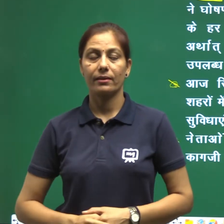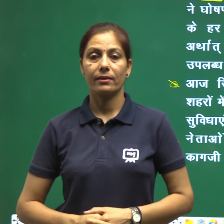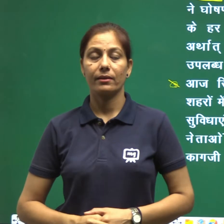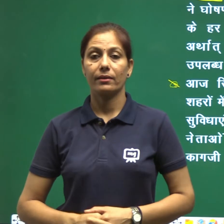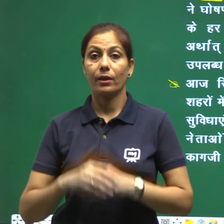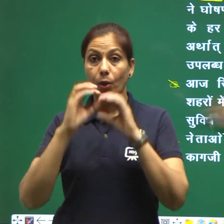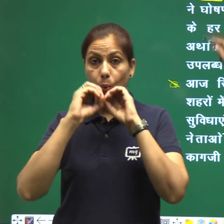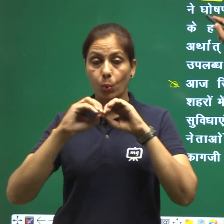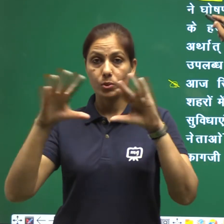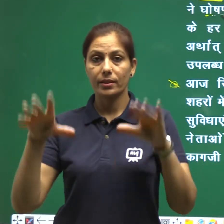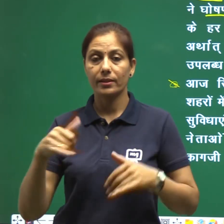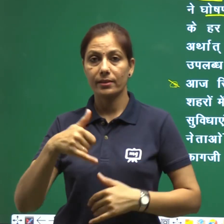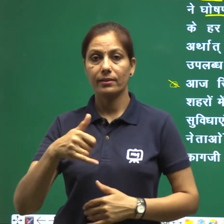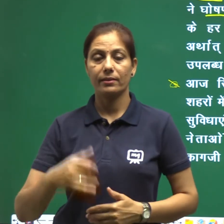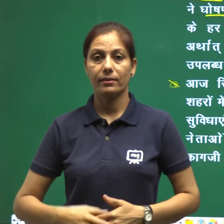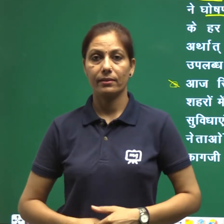घोषणा की थी कि